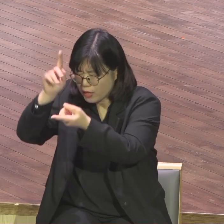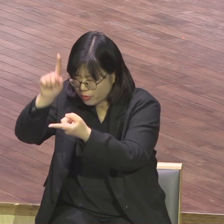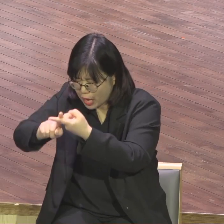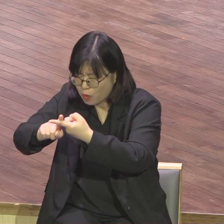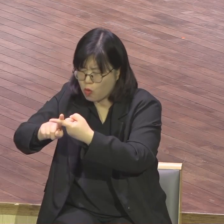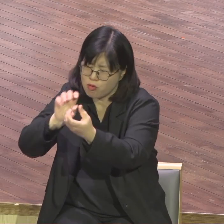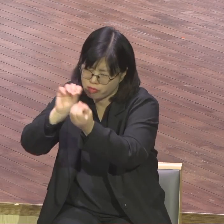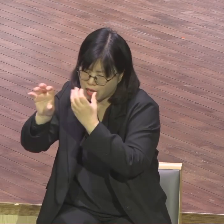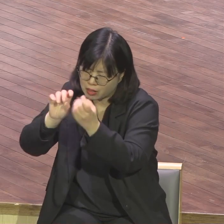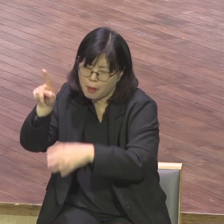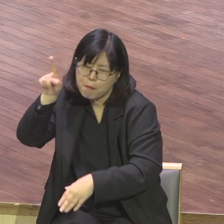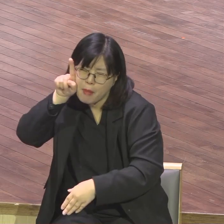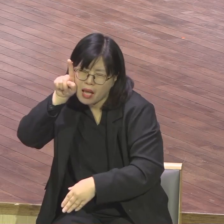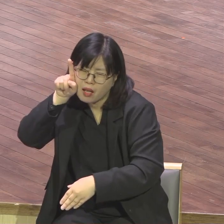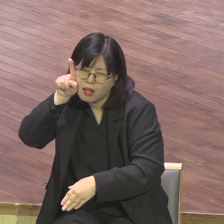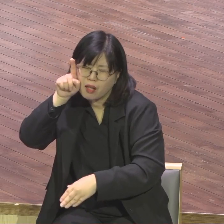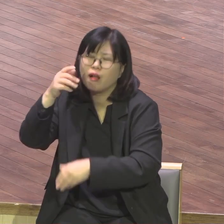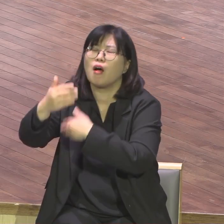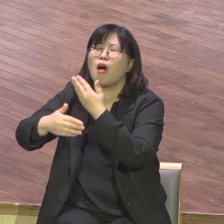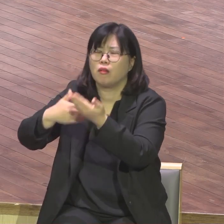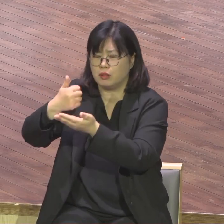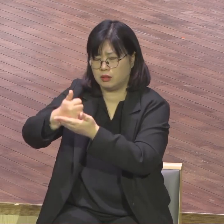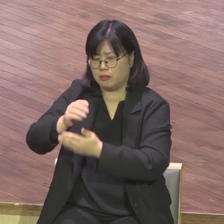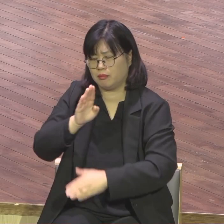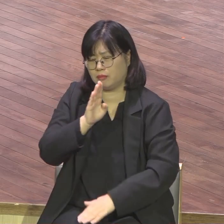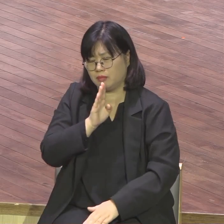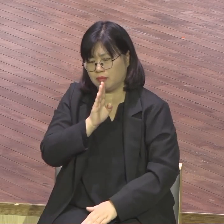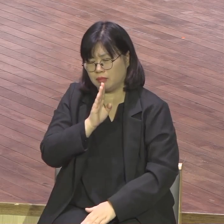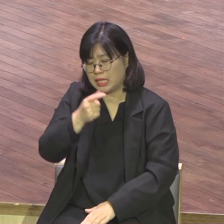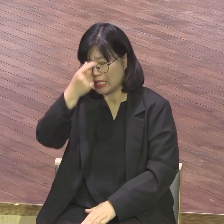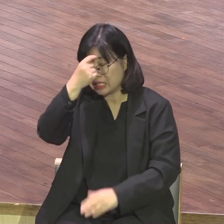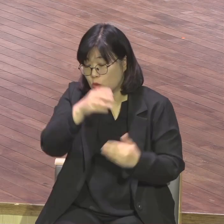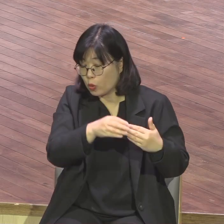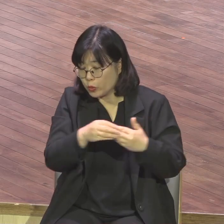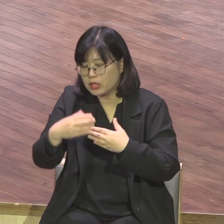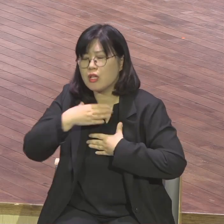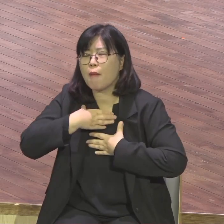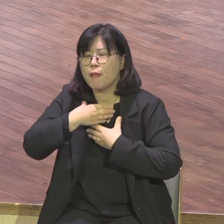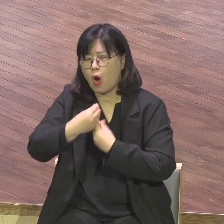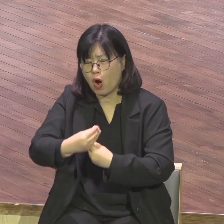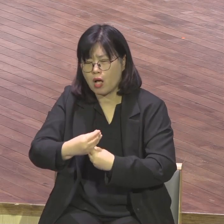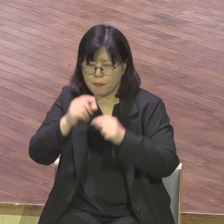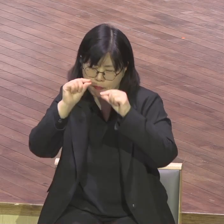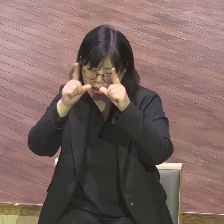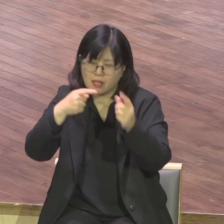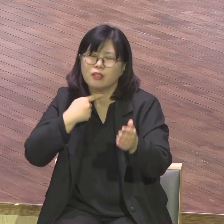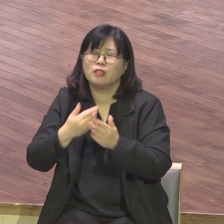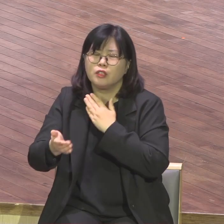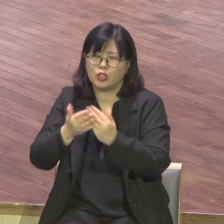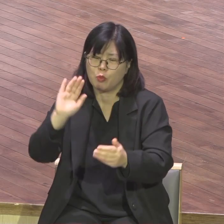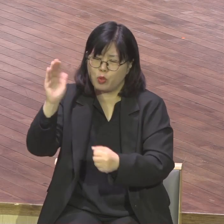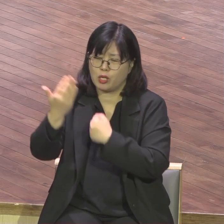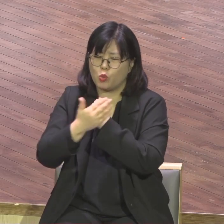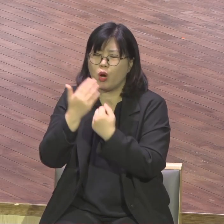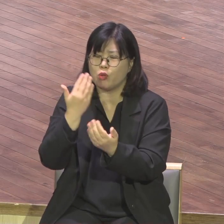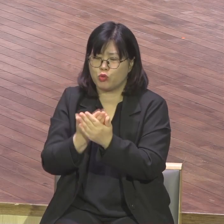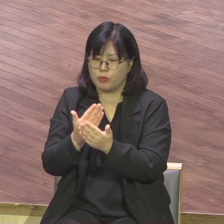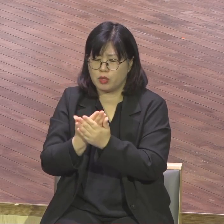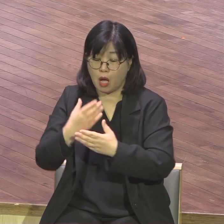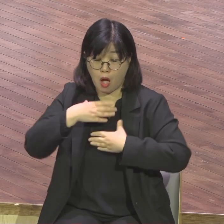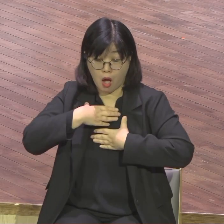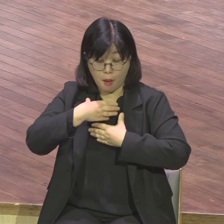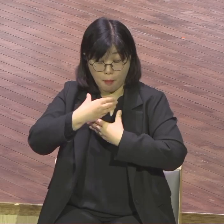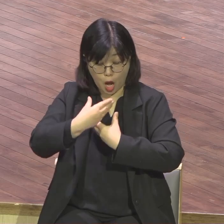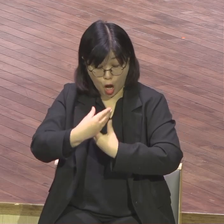이끄는 평강의 삶이 무엇인지 영계 모든 성도들 깨닫는 한 주간 되게 하여 주옵소서. 평강의